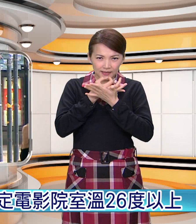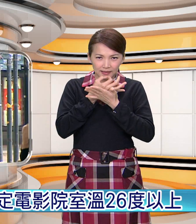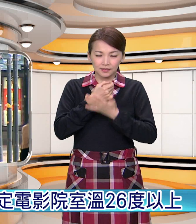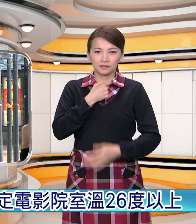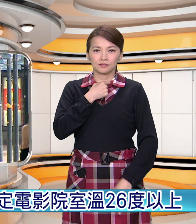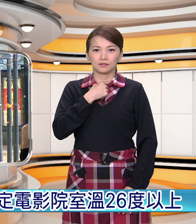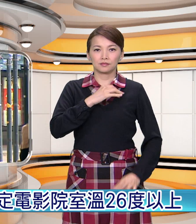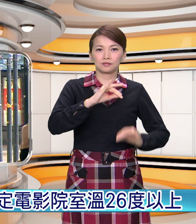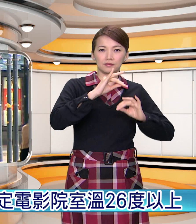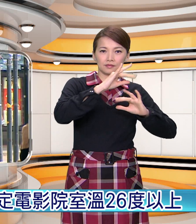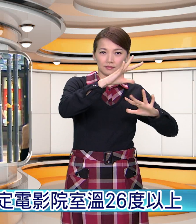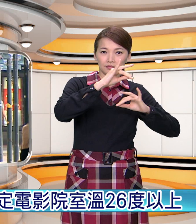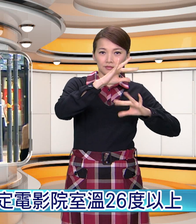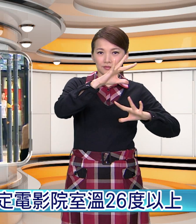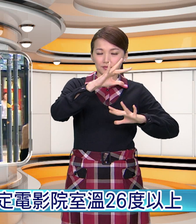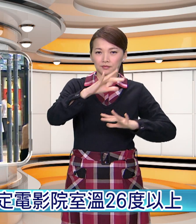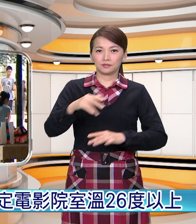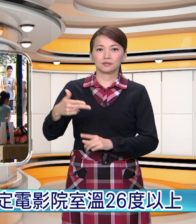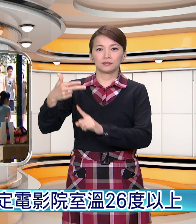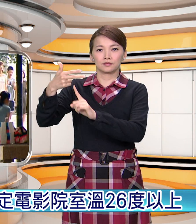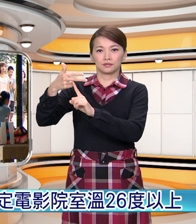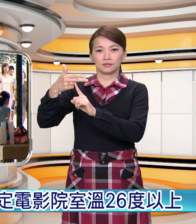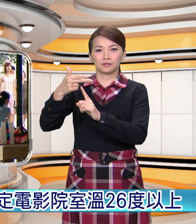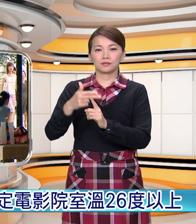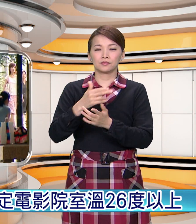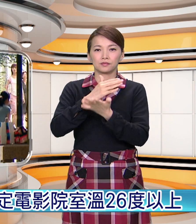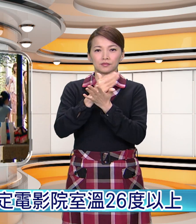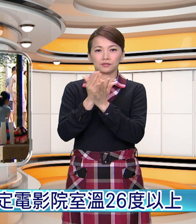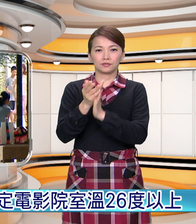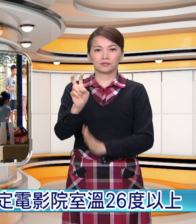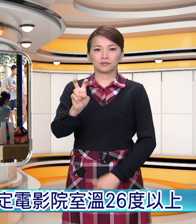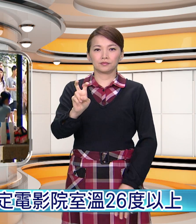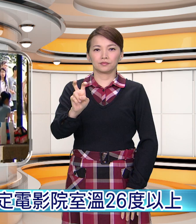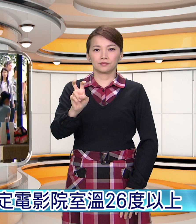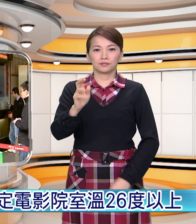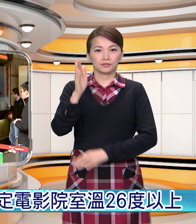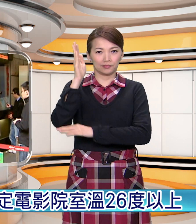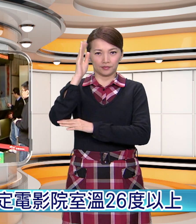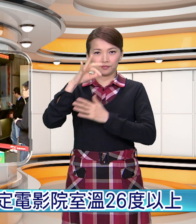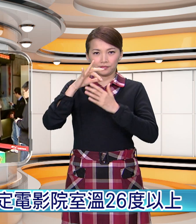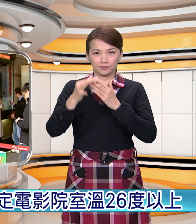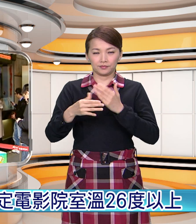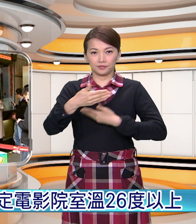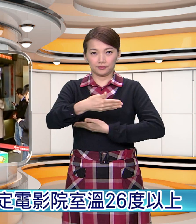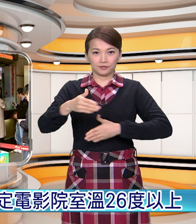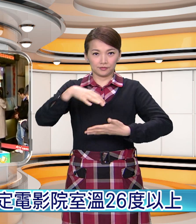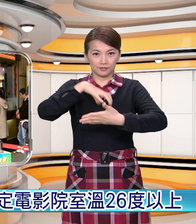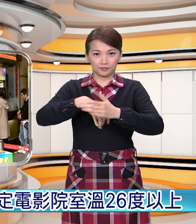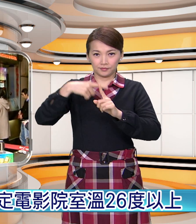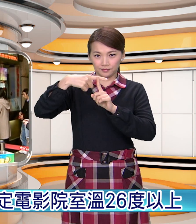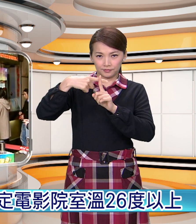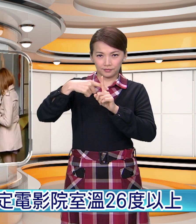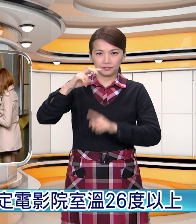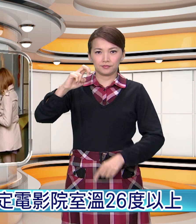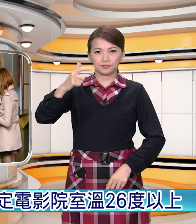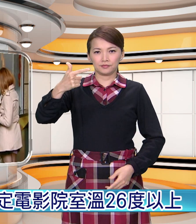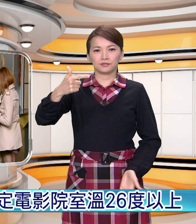为了节能，目前国内的百货公司、超商等20类业者规定室内温度要